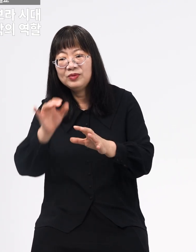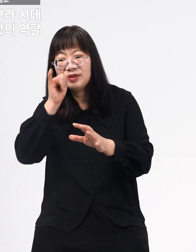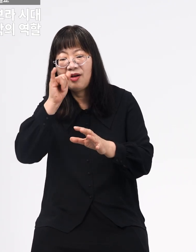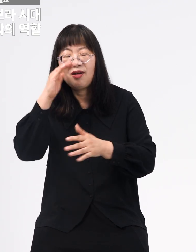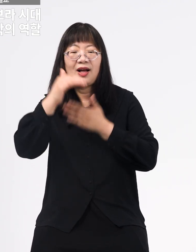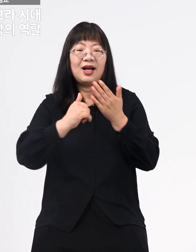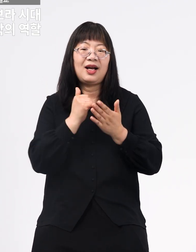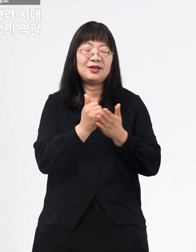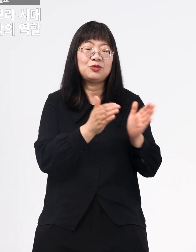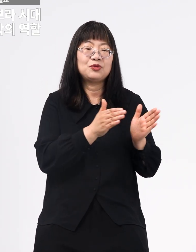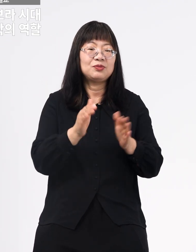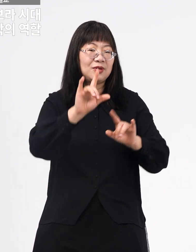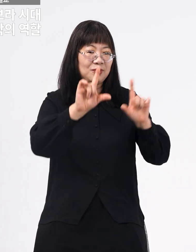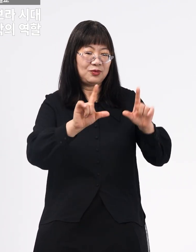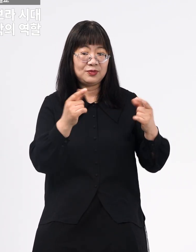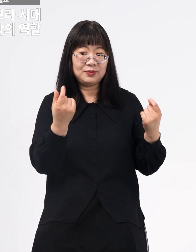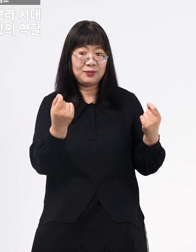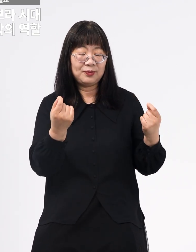준비예요.